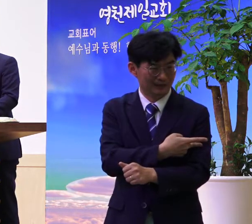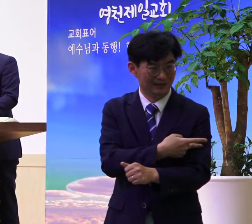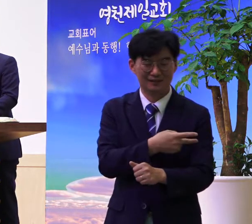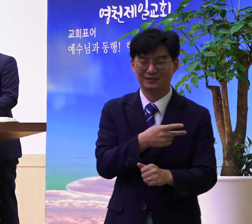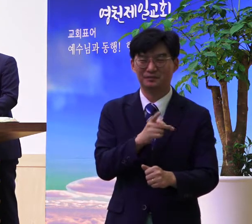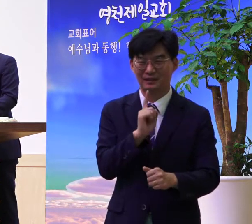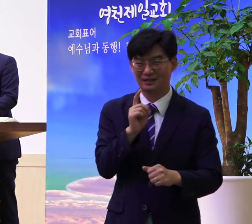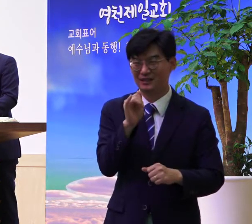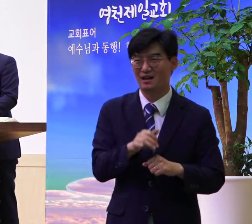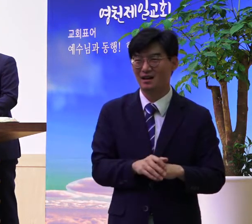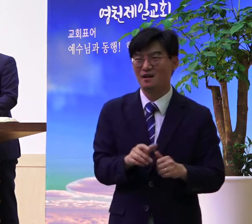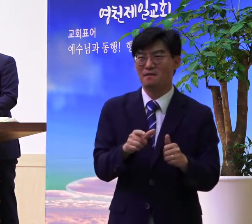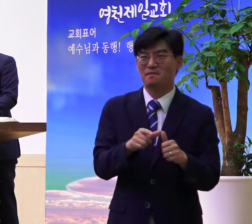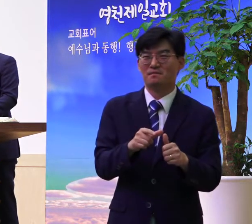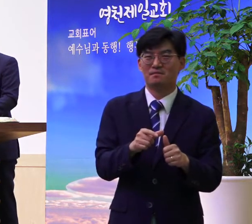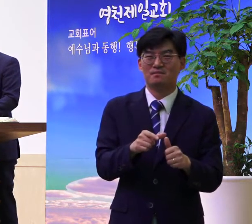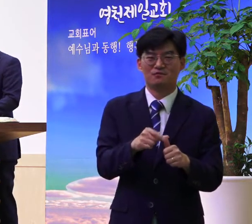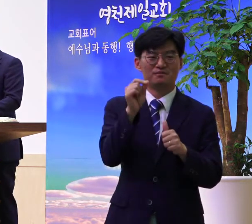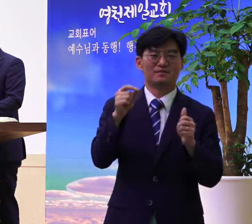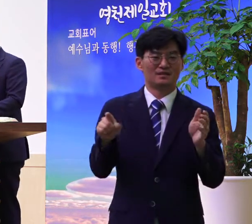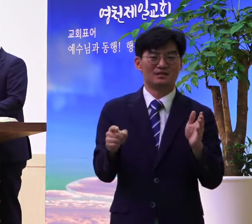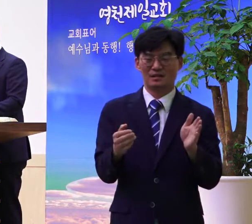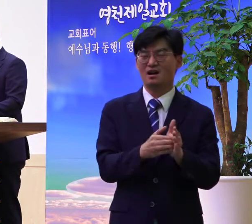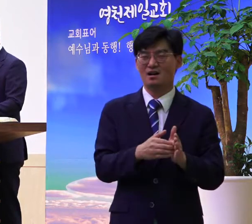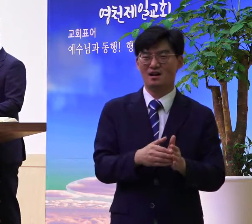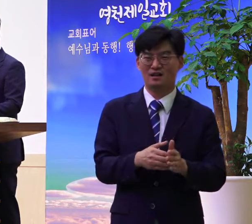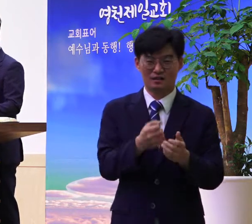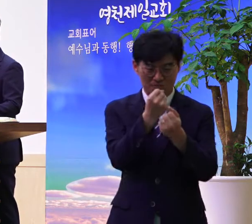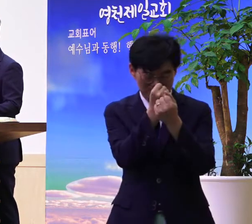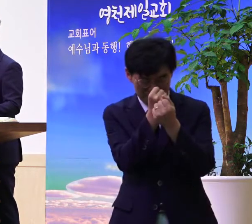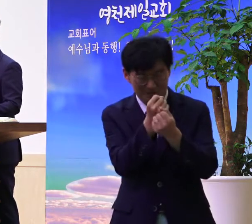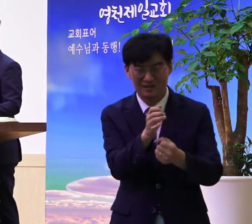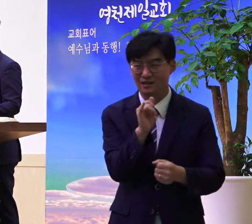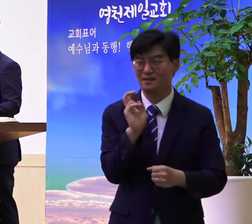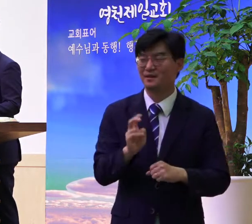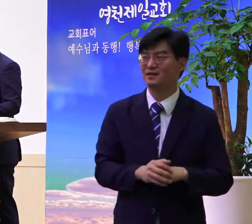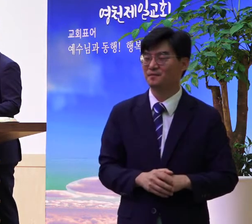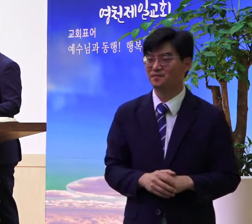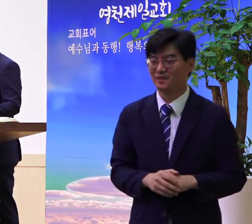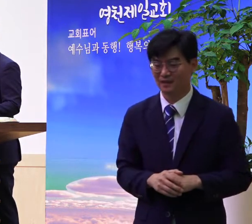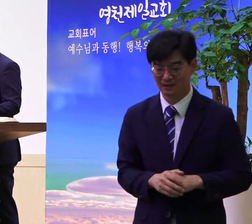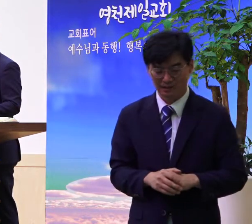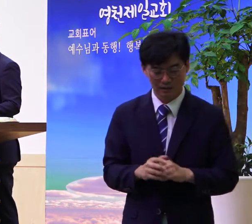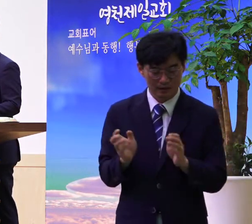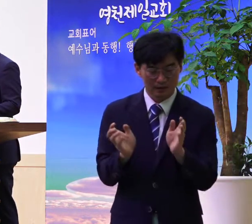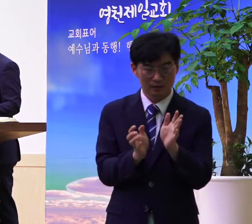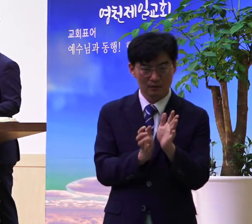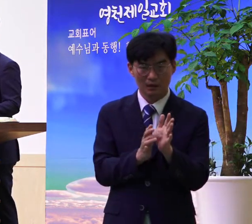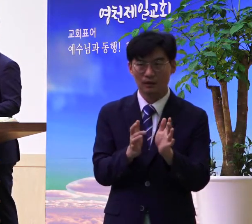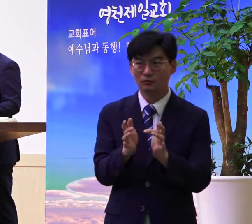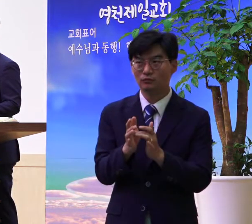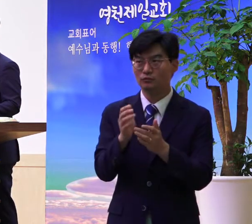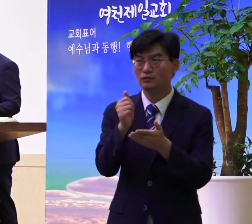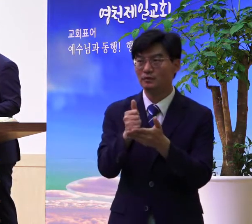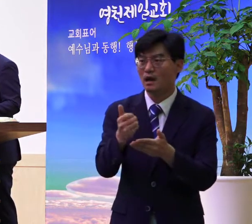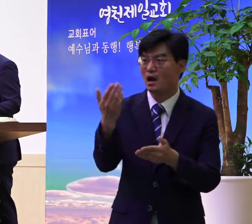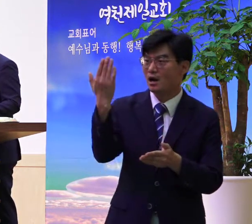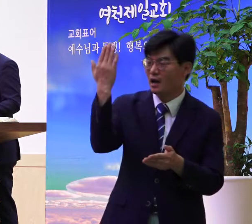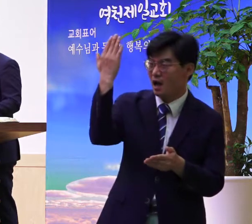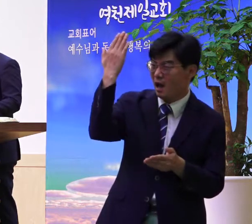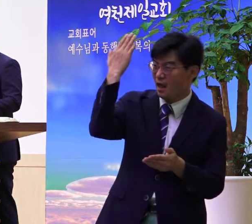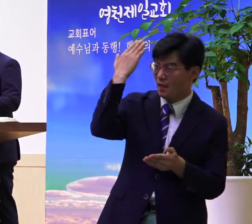또 감정으로 편안한 감정이 들면 그러면 이미 예수님이 과거 그때의 모든 것을